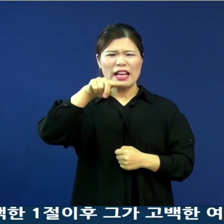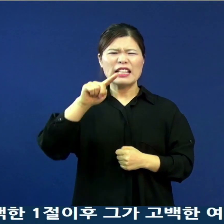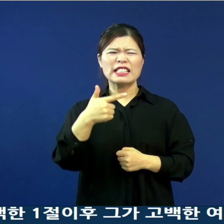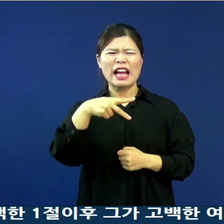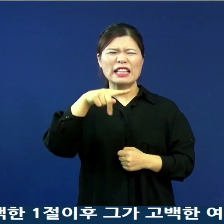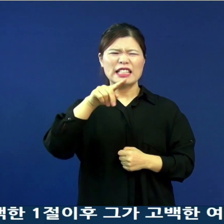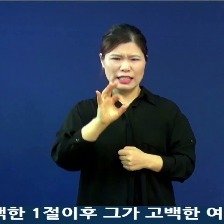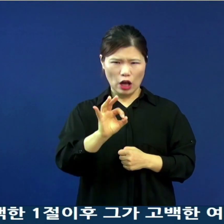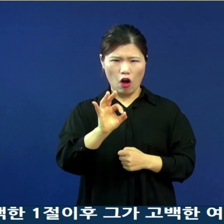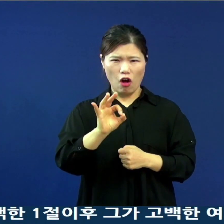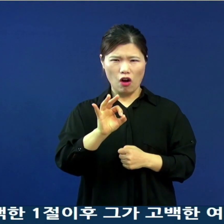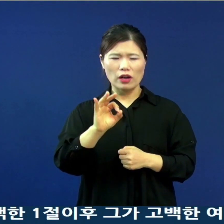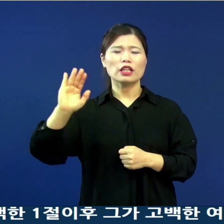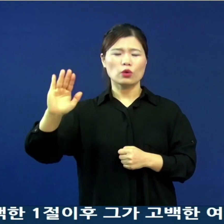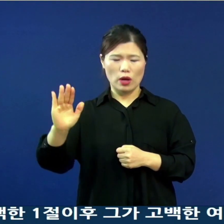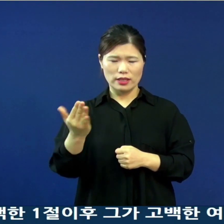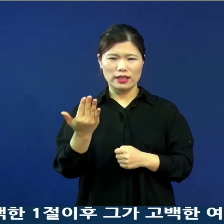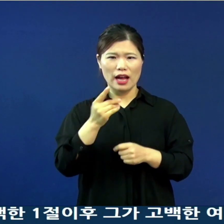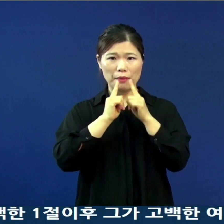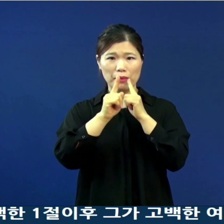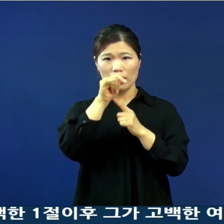산성이시로다. 우리가